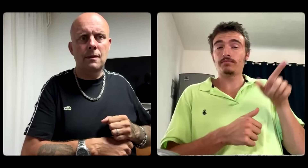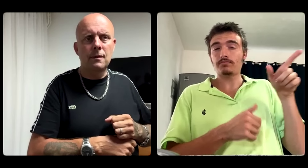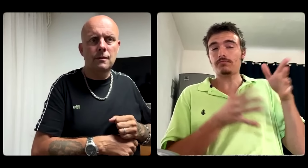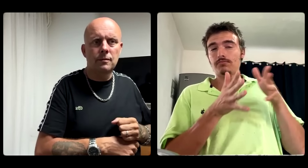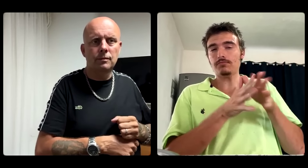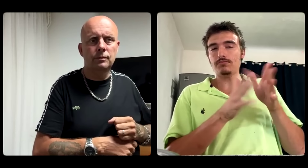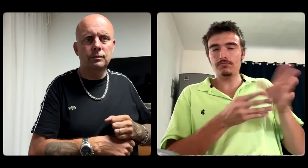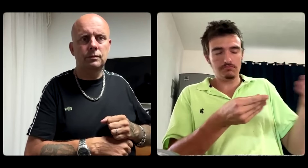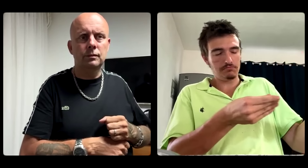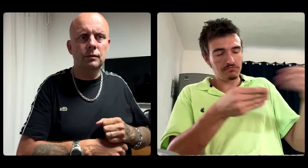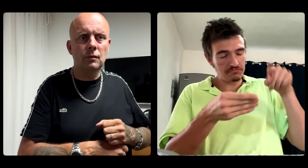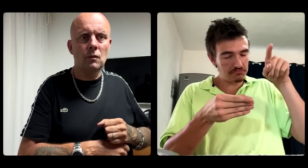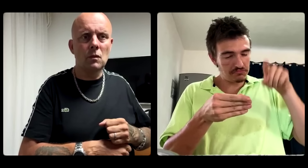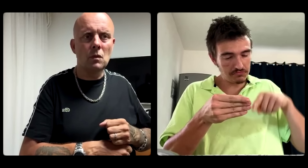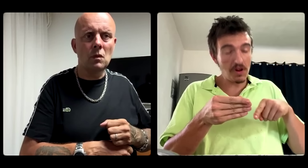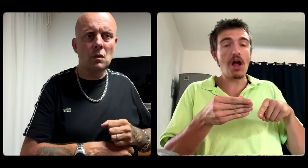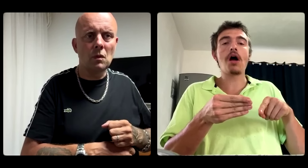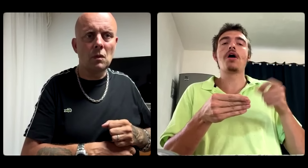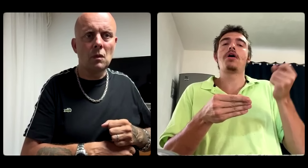Dat is me echt een verhaaltje, man.